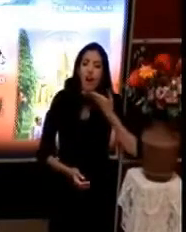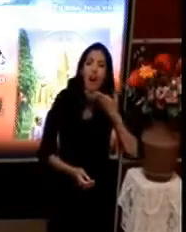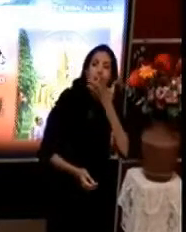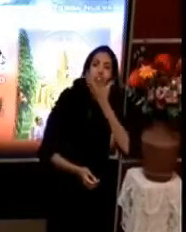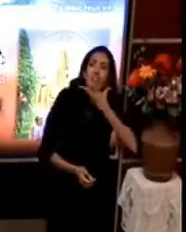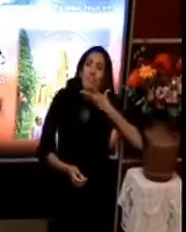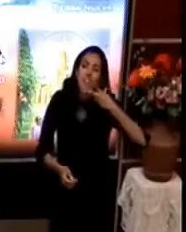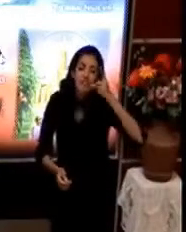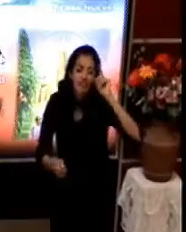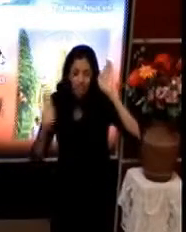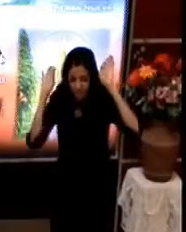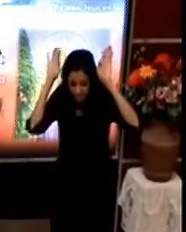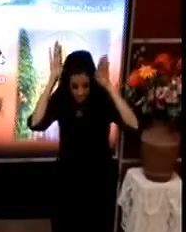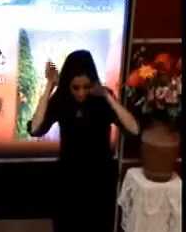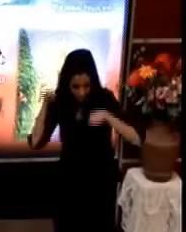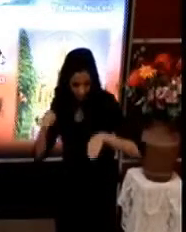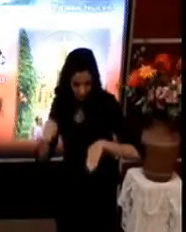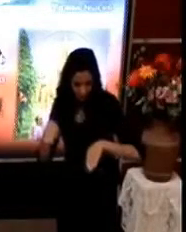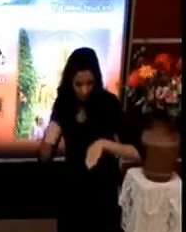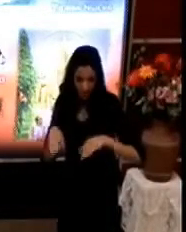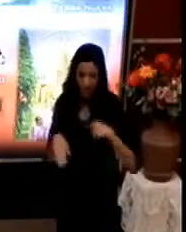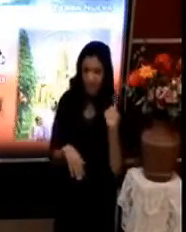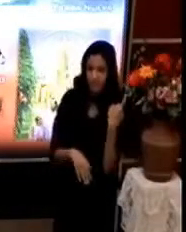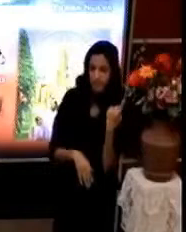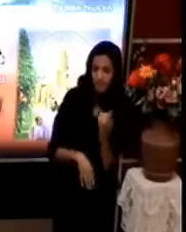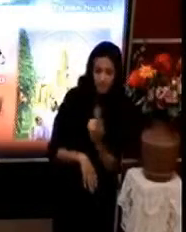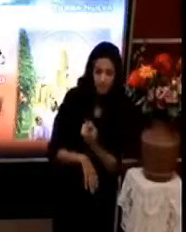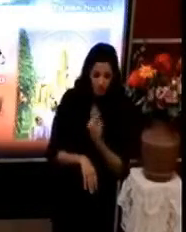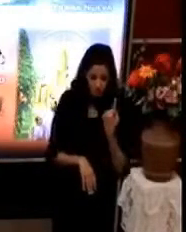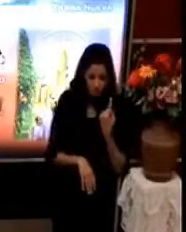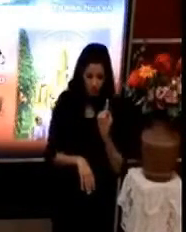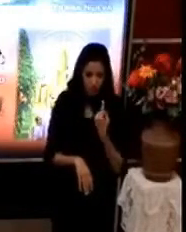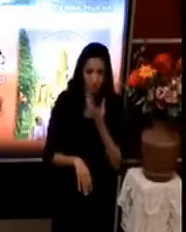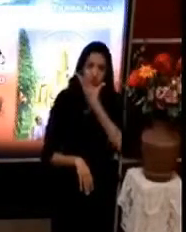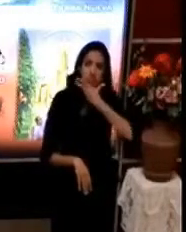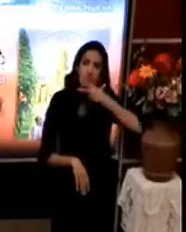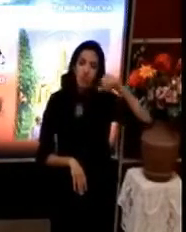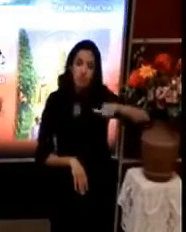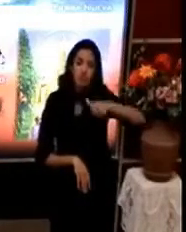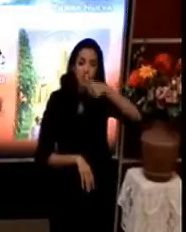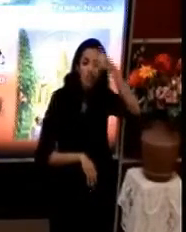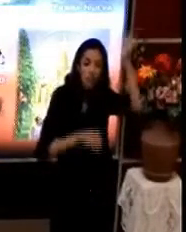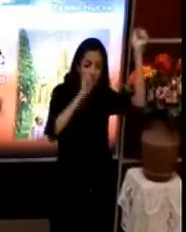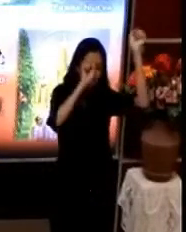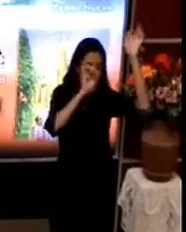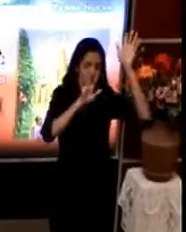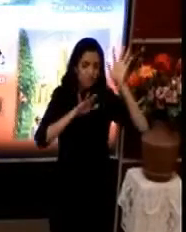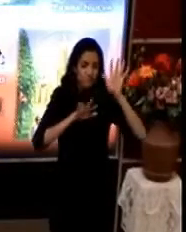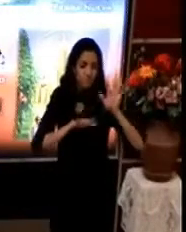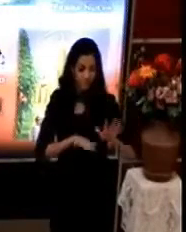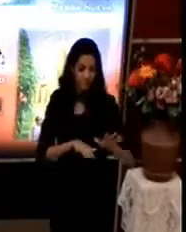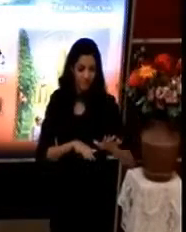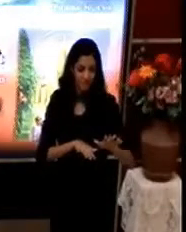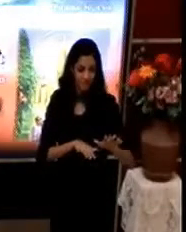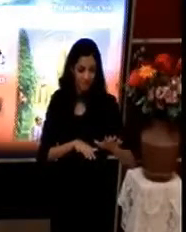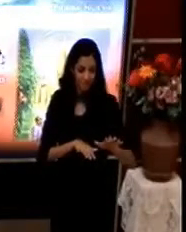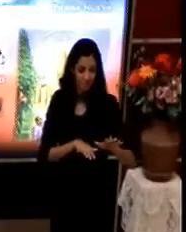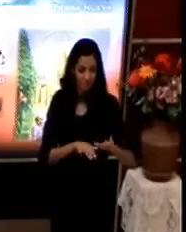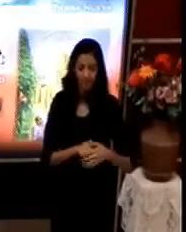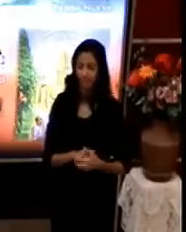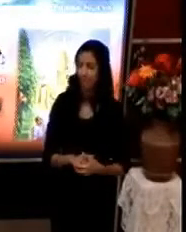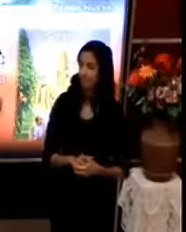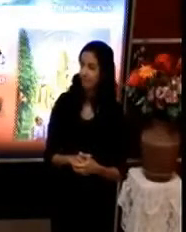alabemos al Creador y que resplandezca sobre nosotros la luz de Jehová, el Eterno.